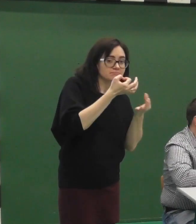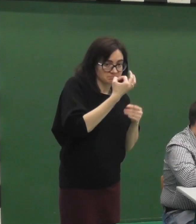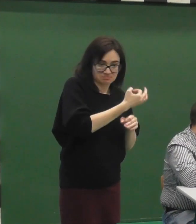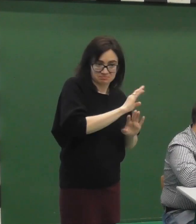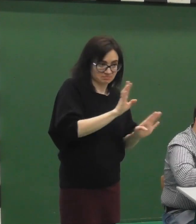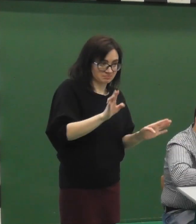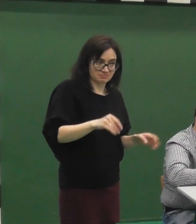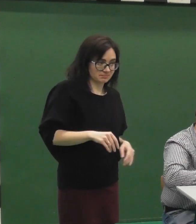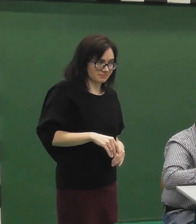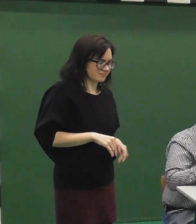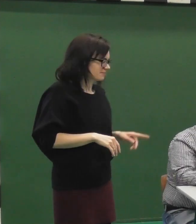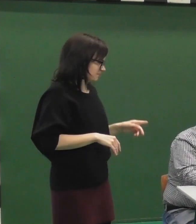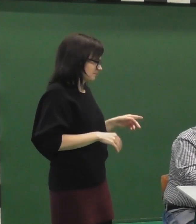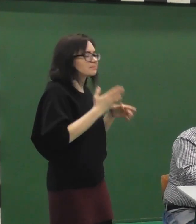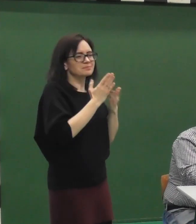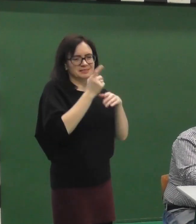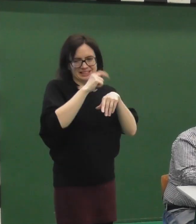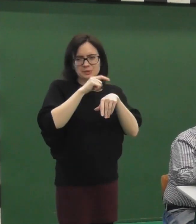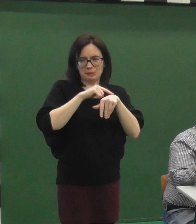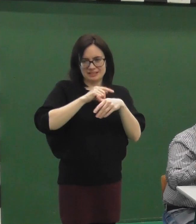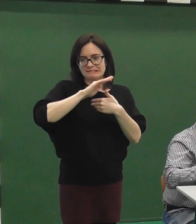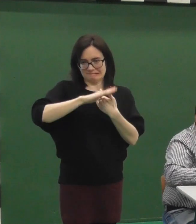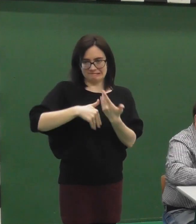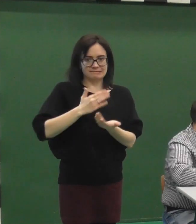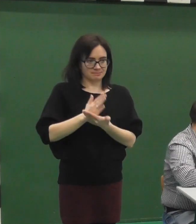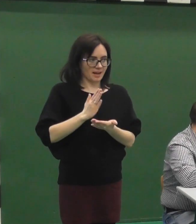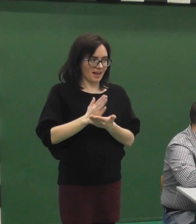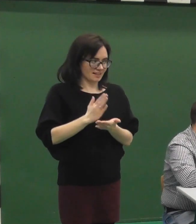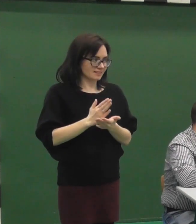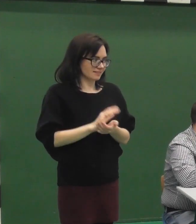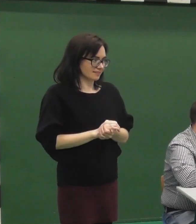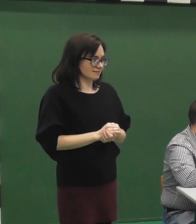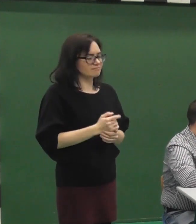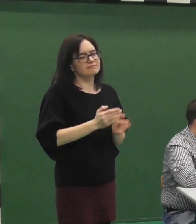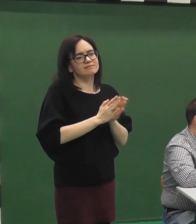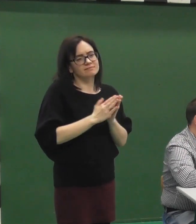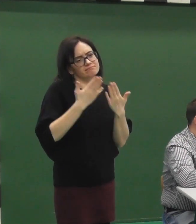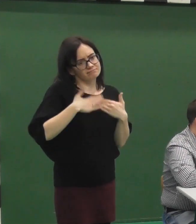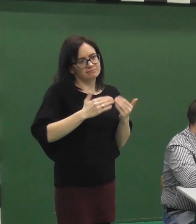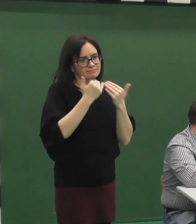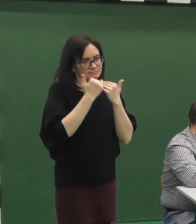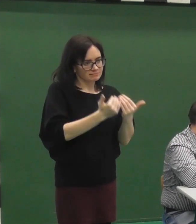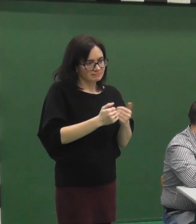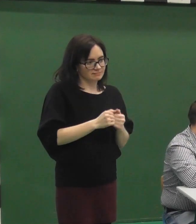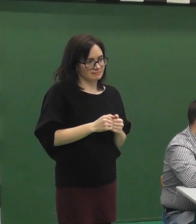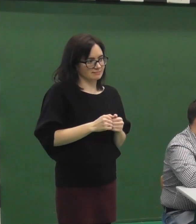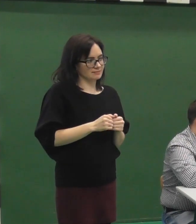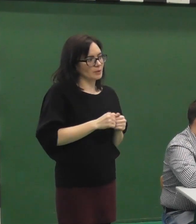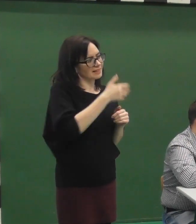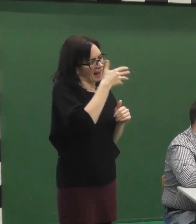Szerintem az idő is jár közben. Én is szeretném megköszönni mindenkinek nevében, Nádény eljött és mesélt erről